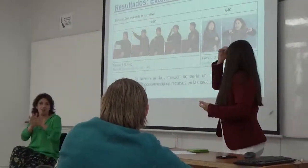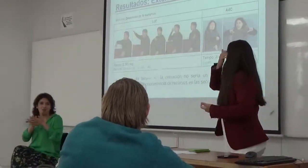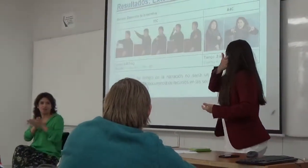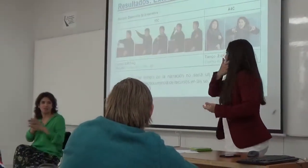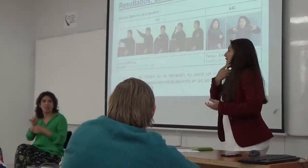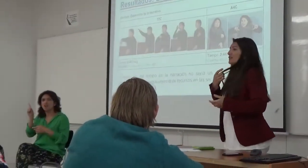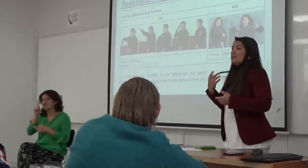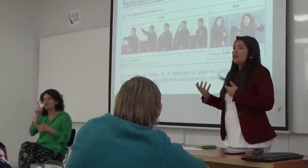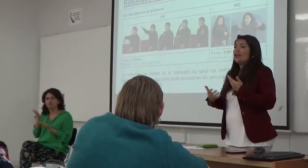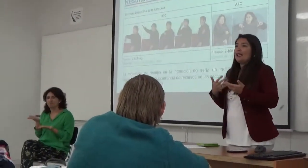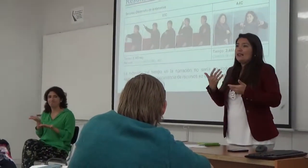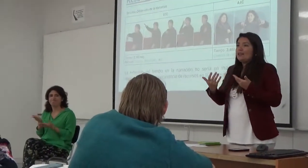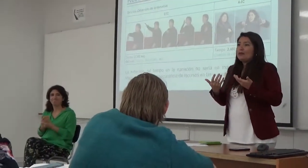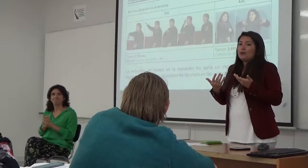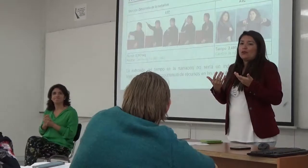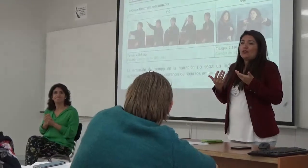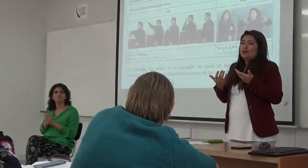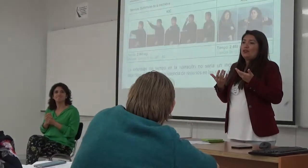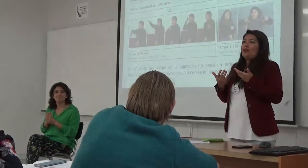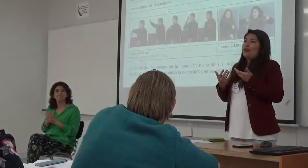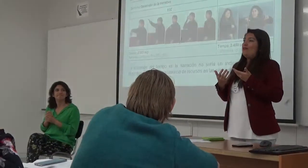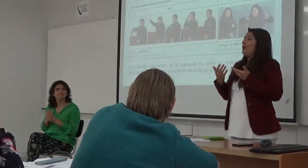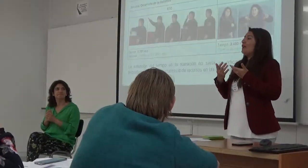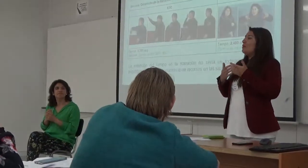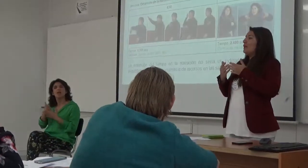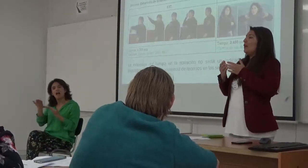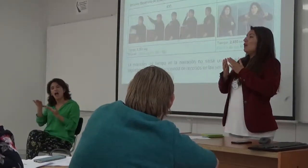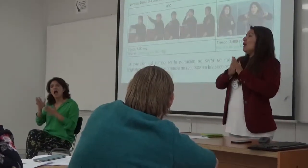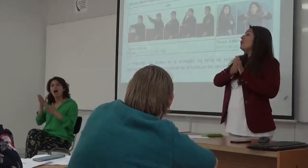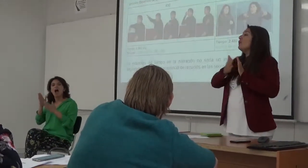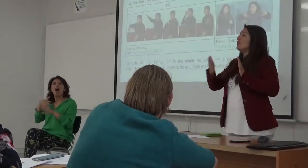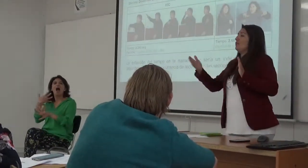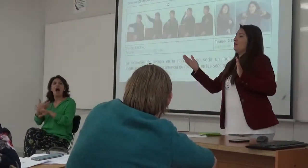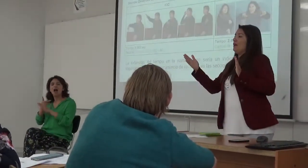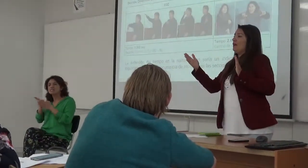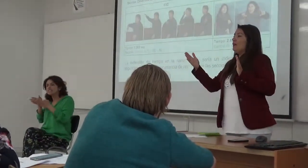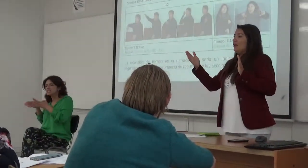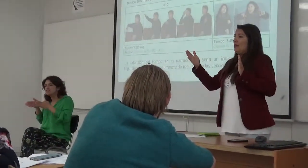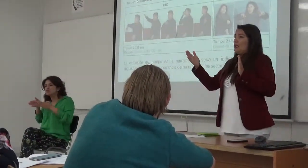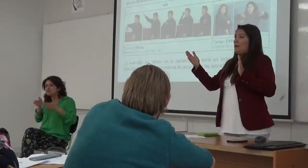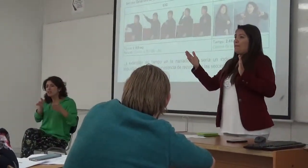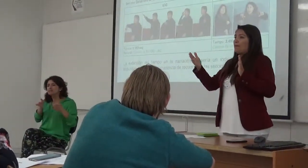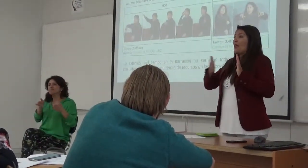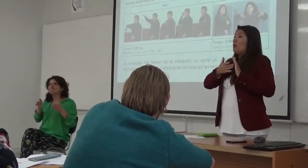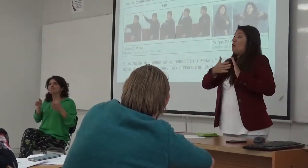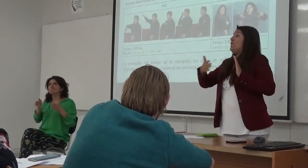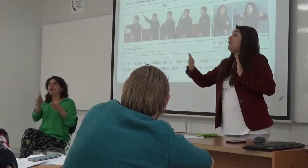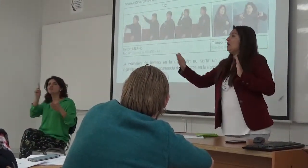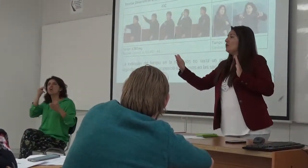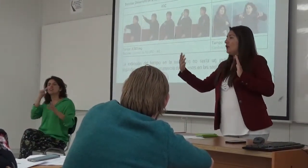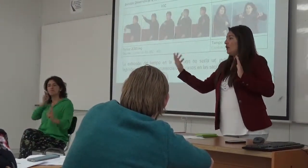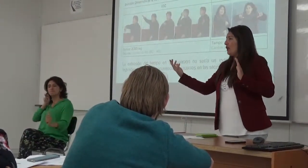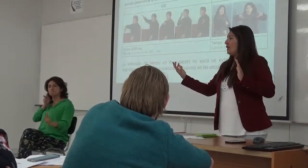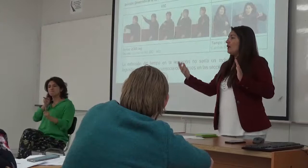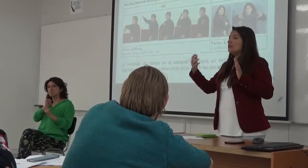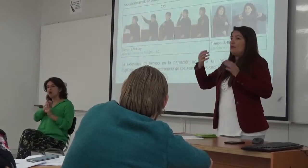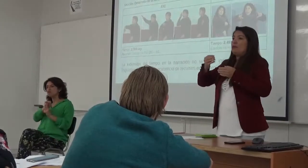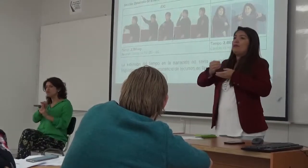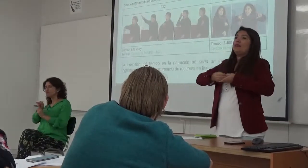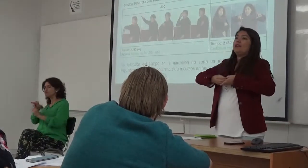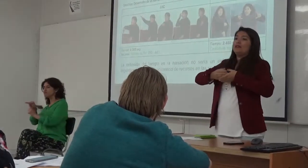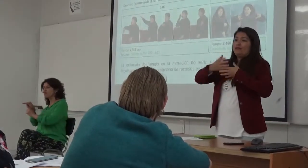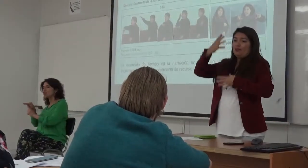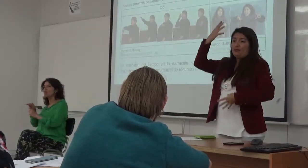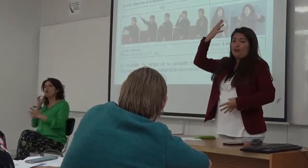de recursos en las secciones narrativas y por lo tanto habría que mirarlo ya no de forma como lineal como es la realidad, sino